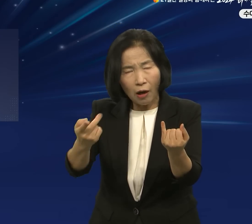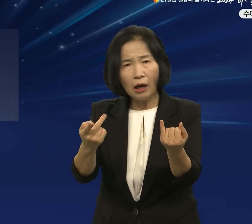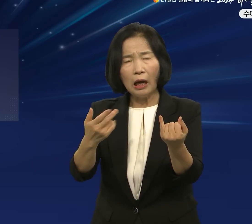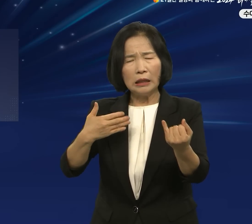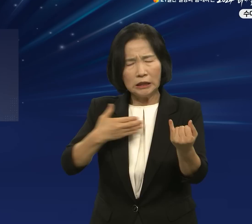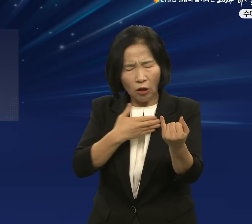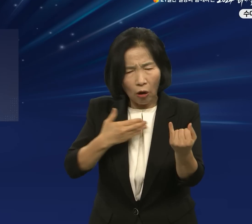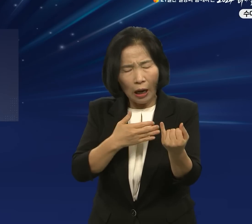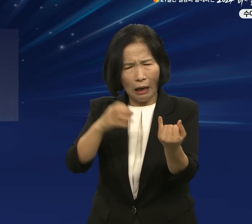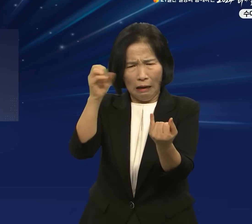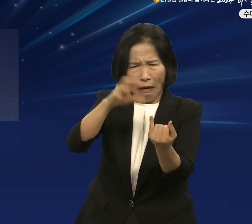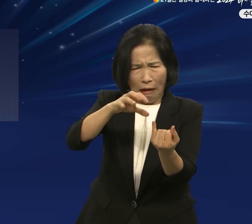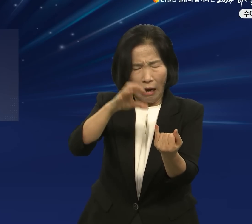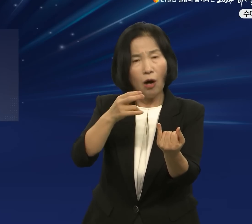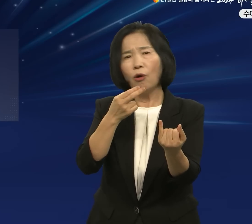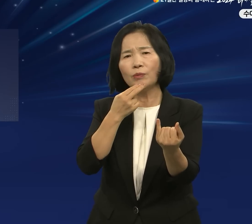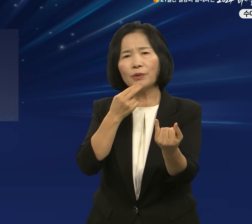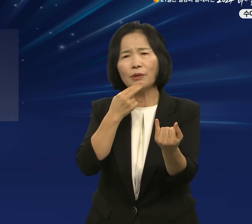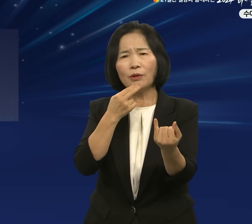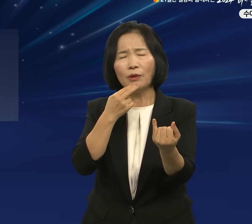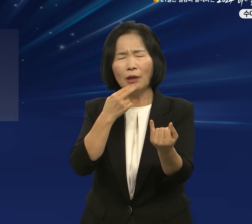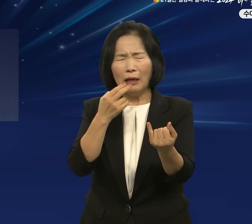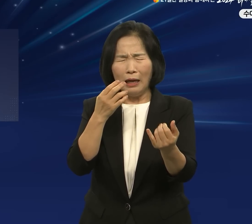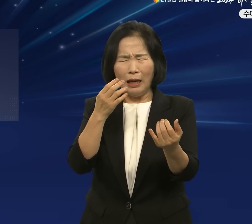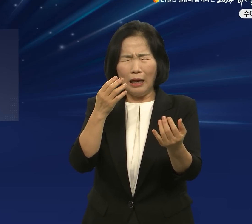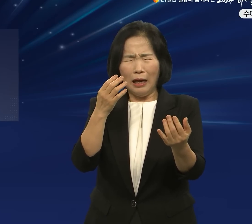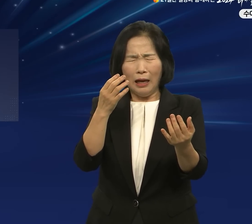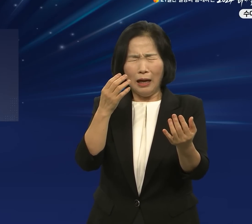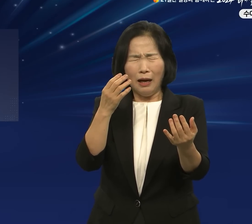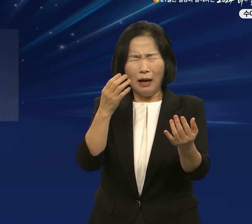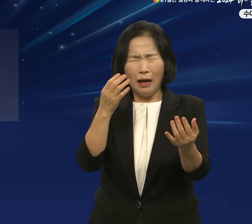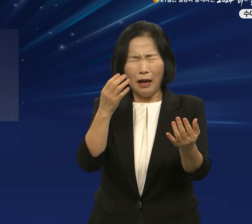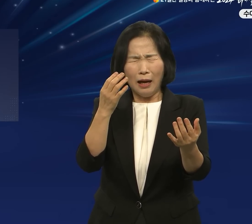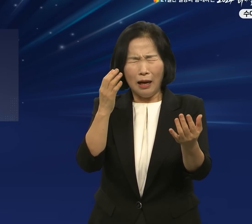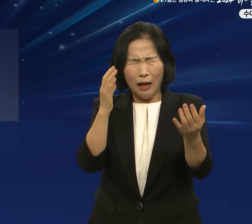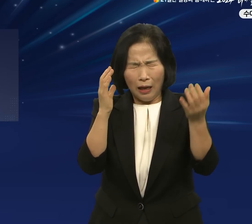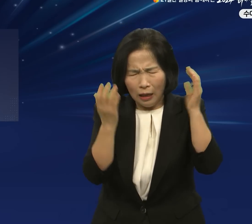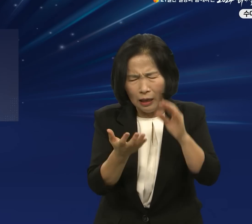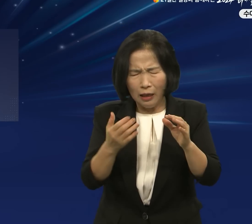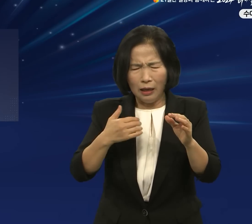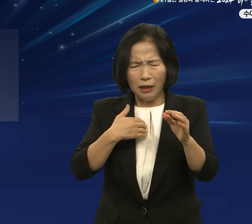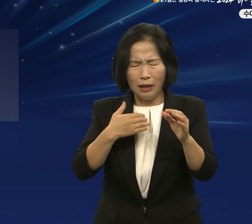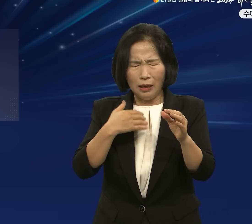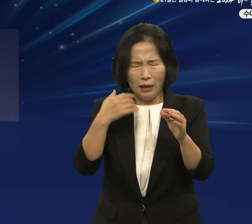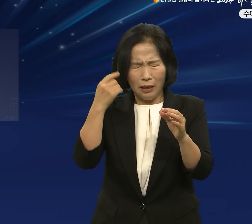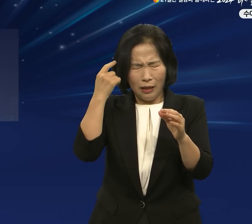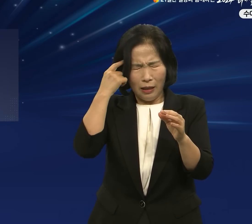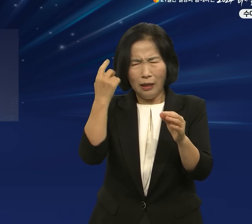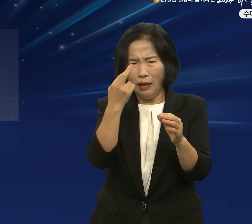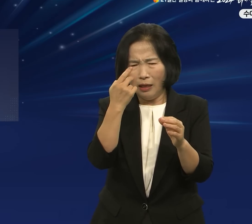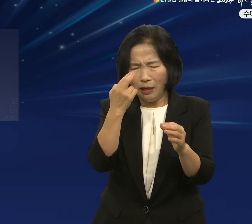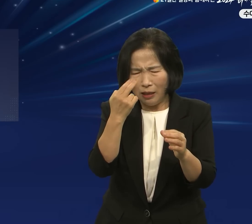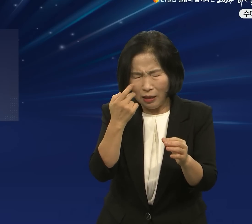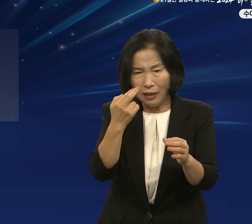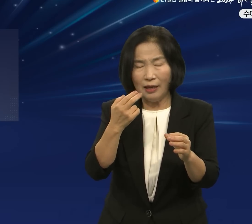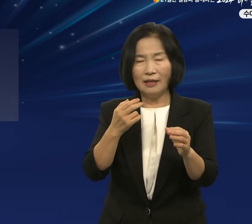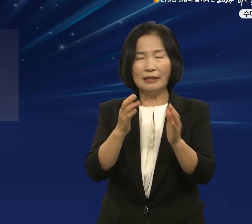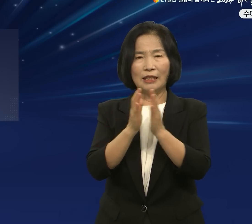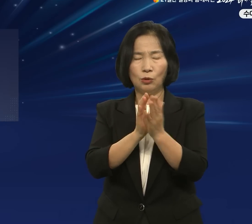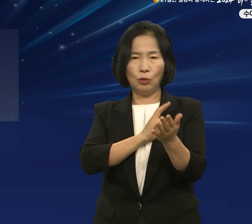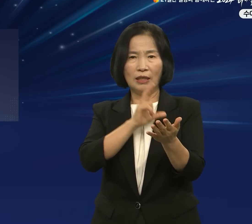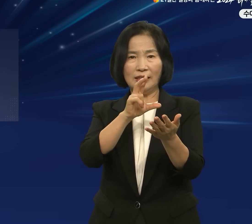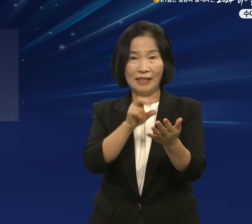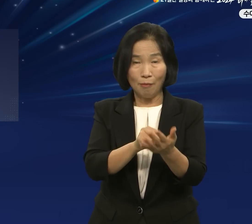설교 중에 제가 고백을 했습니다. 정말 잘못했다고 했습니다. 그리고 기도 제목을 바꾸겠다고 했습니다. 바꿨습니다. 그